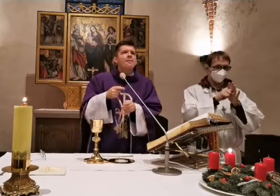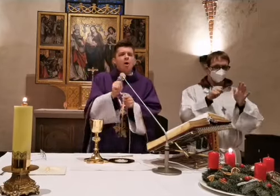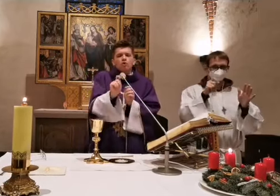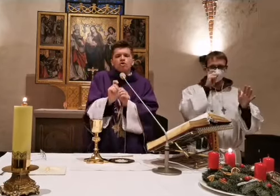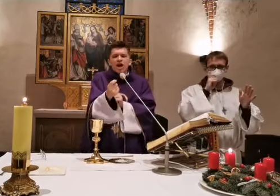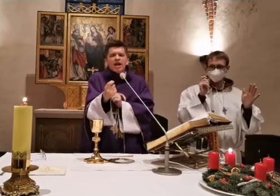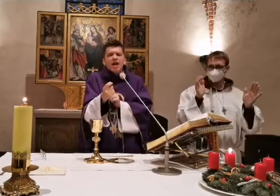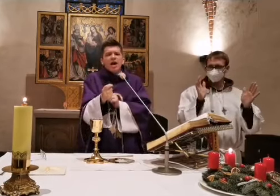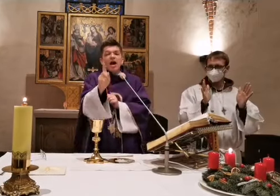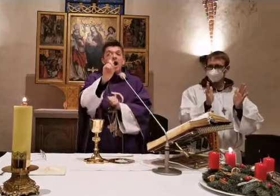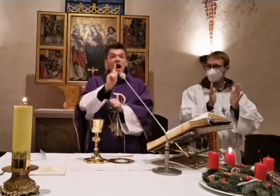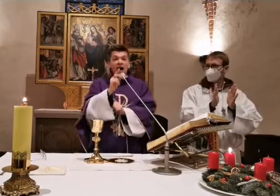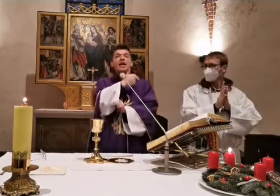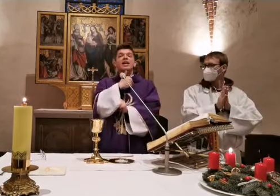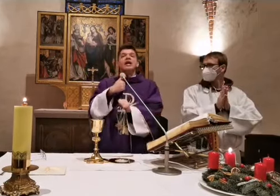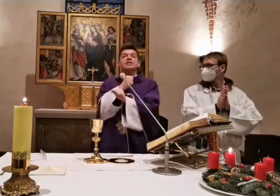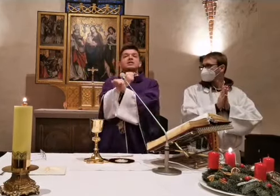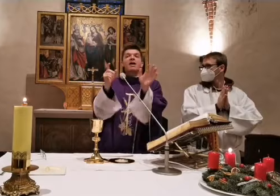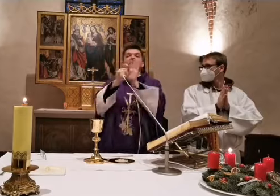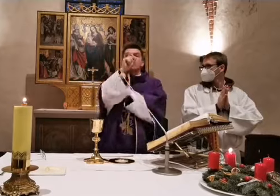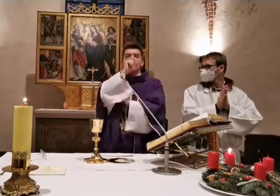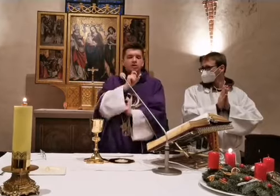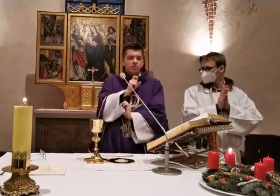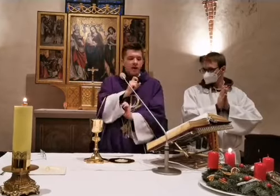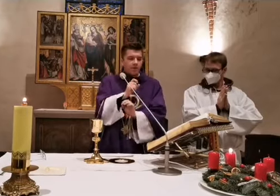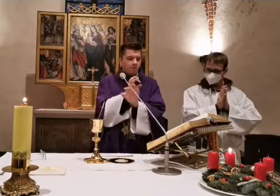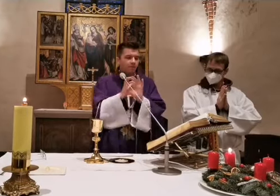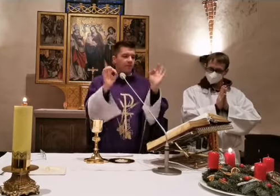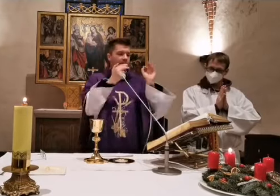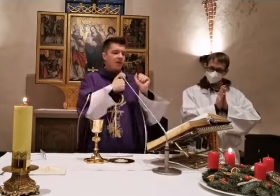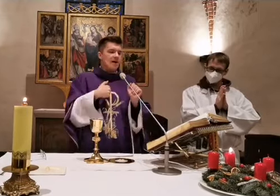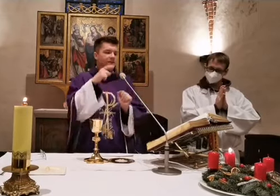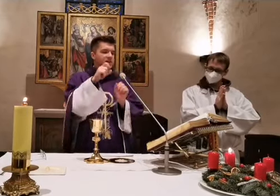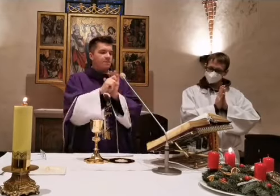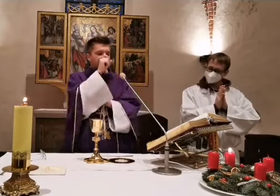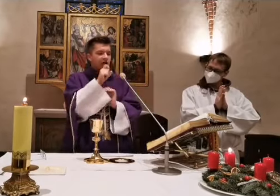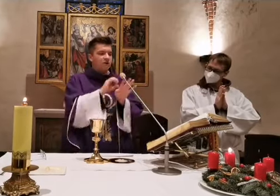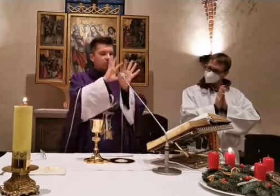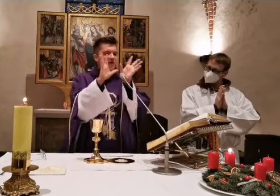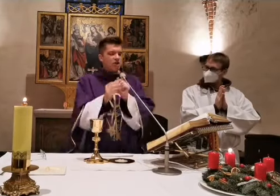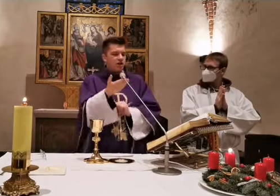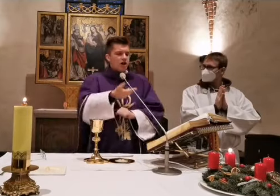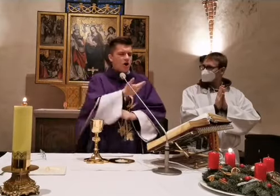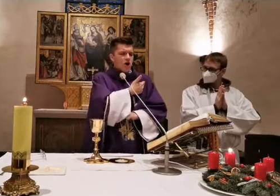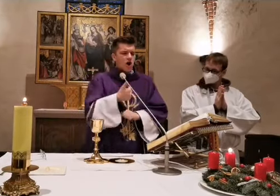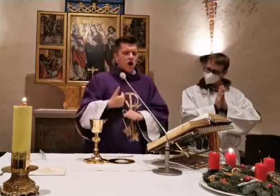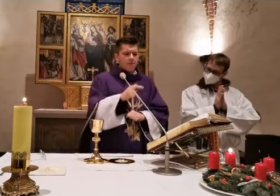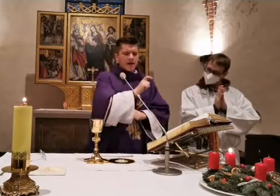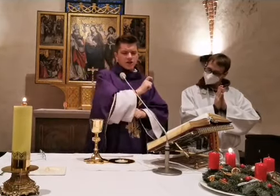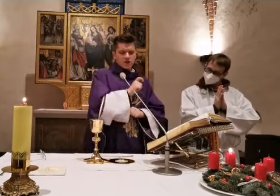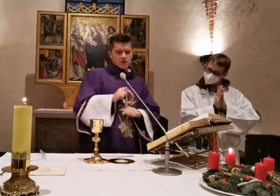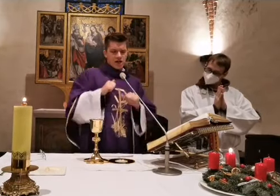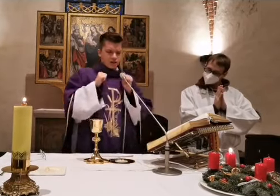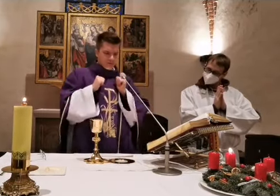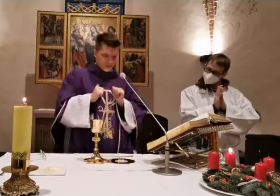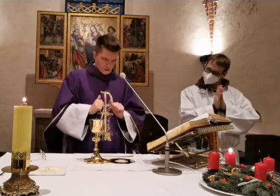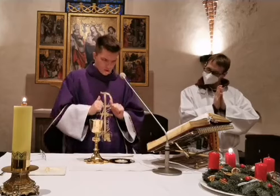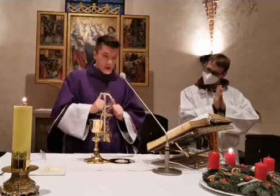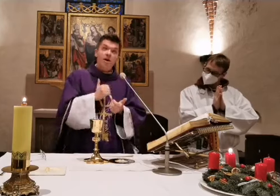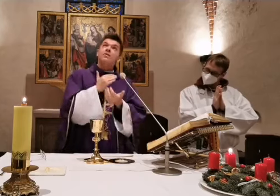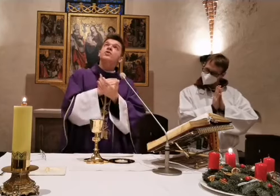na pokuszenie, ale nas zbaw od złego. Wybaw nas, Panie, od zła wszelkiego, obdarz nasze